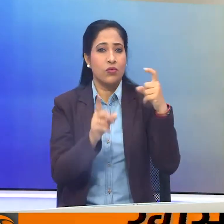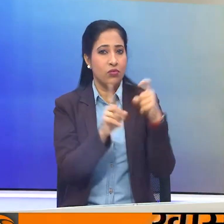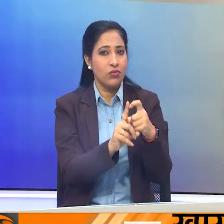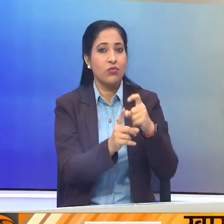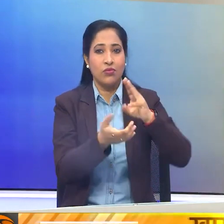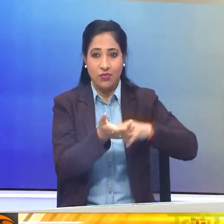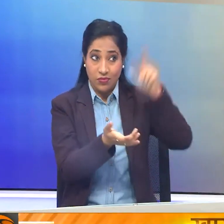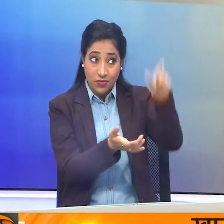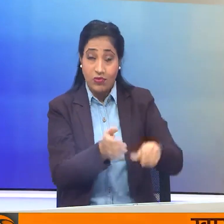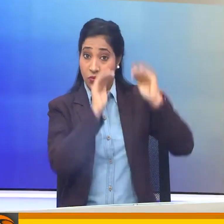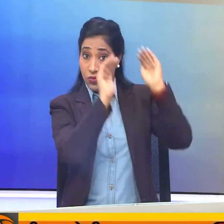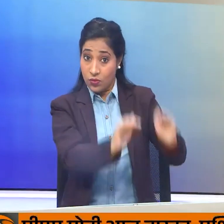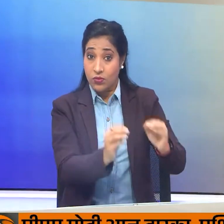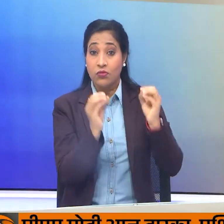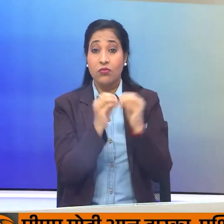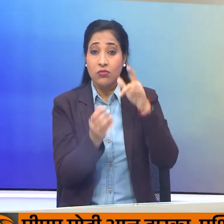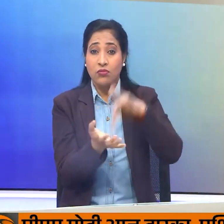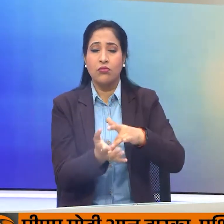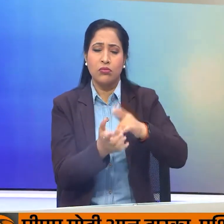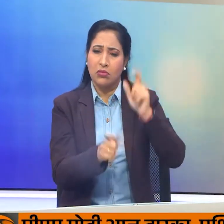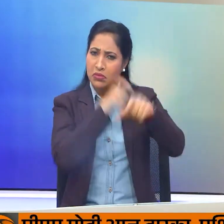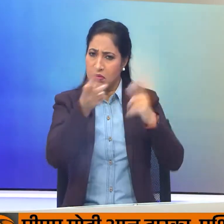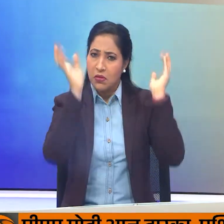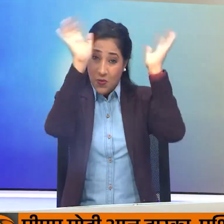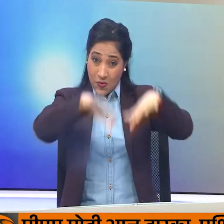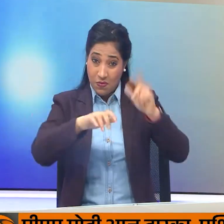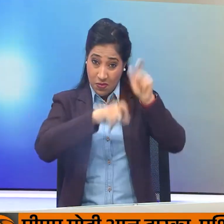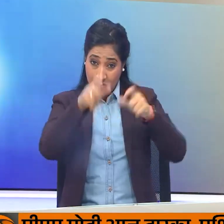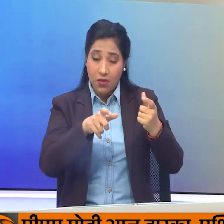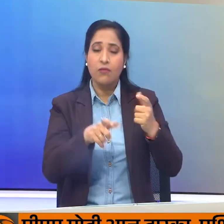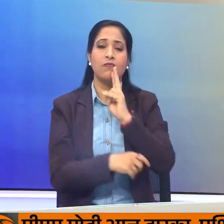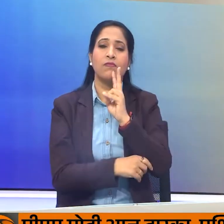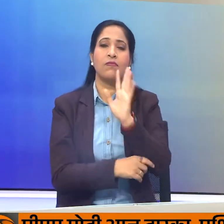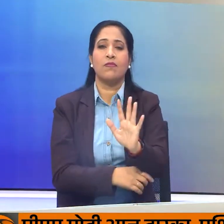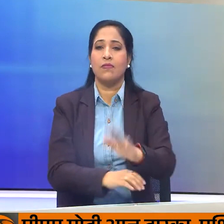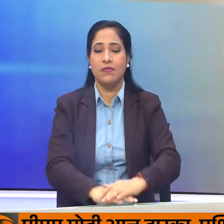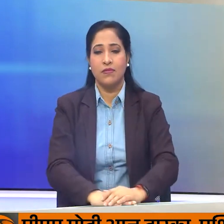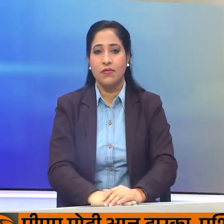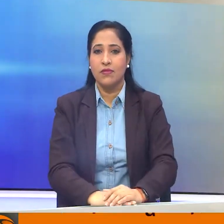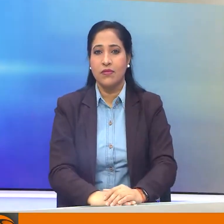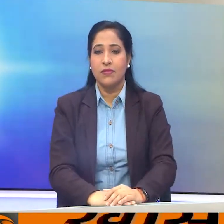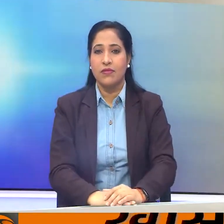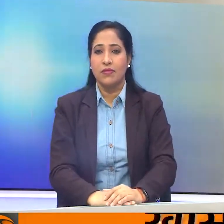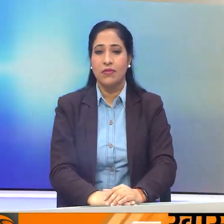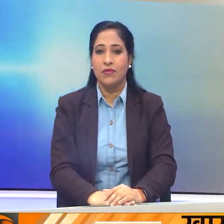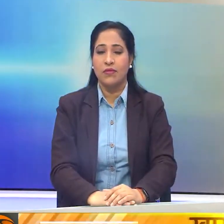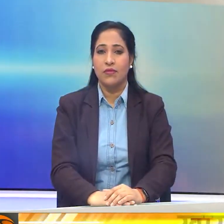के समर्थन में बोकारो में एक सार्वजनिक रैली को संबोधित करेंगे।